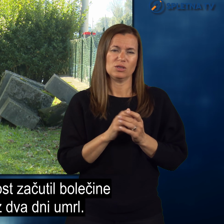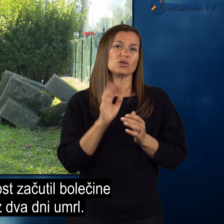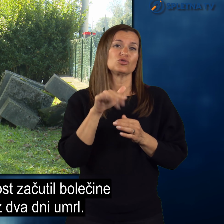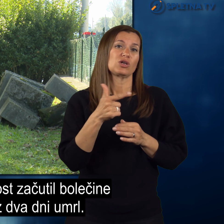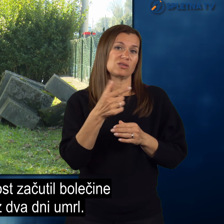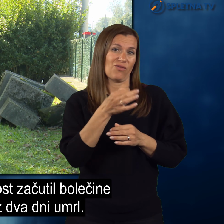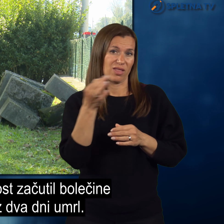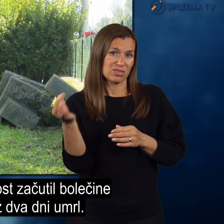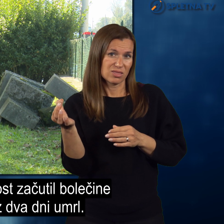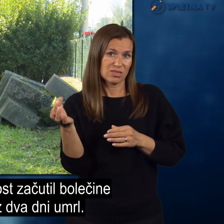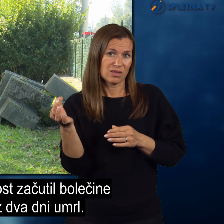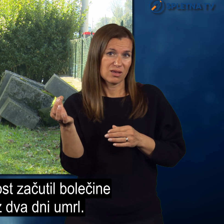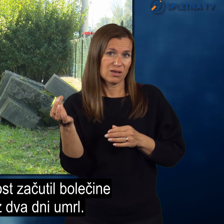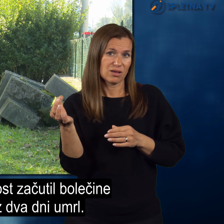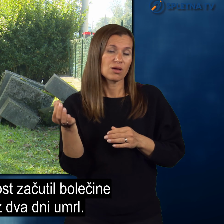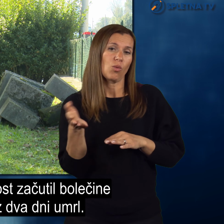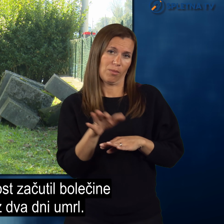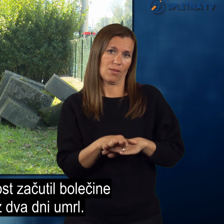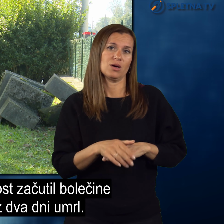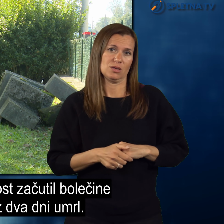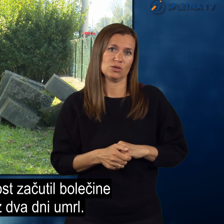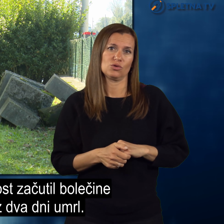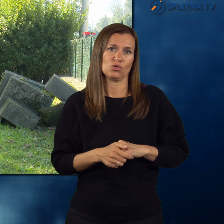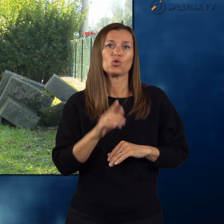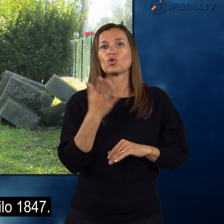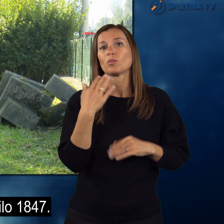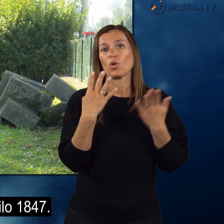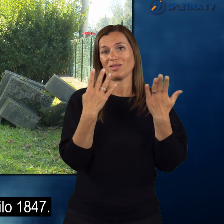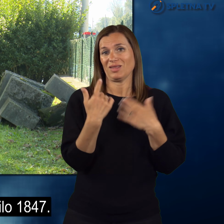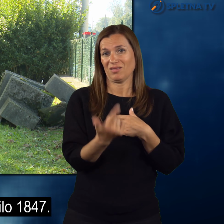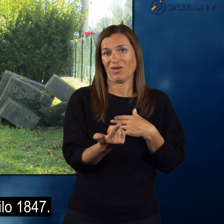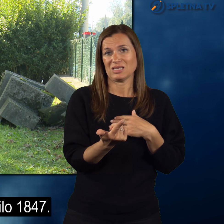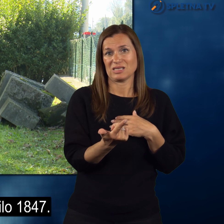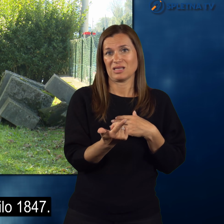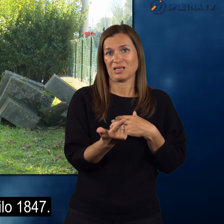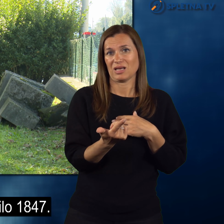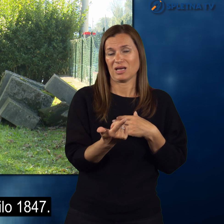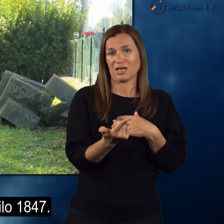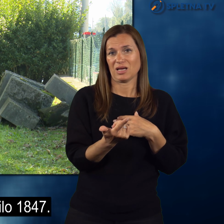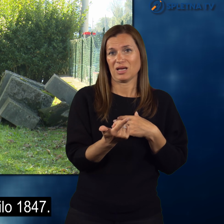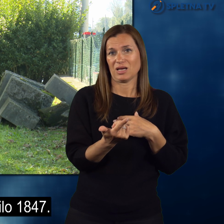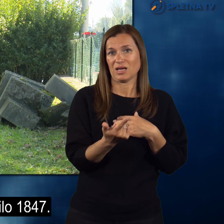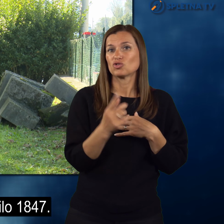in čez 2 dni umrl. To je bilo 29.